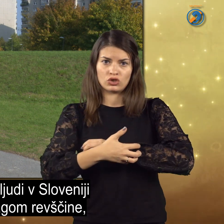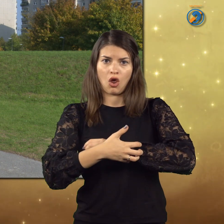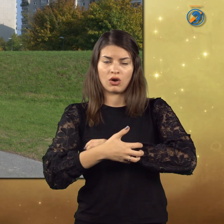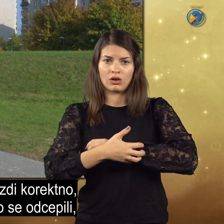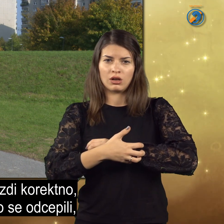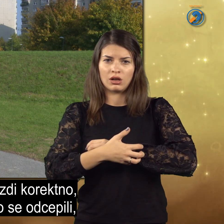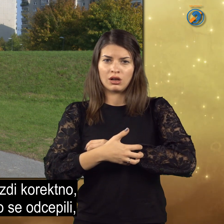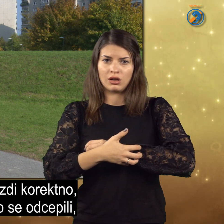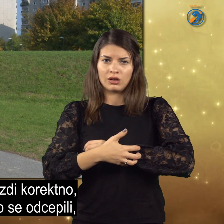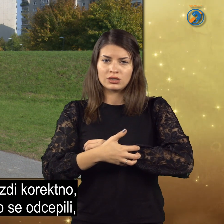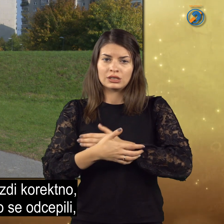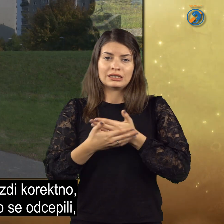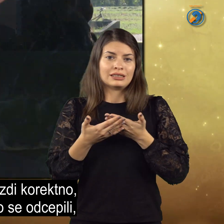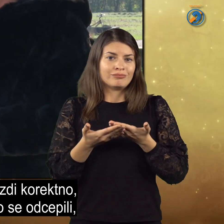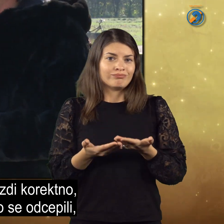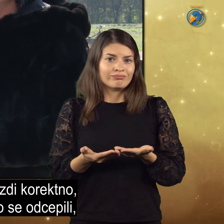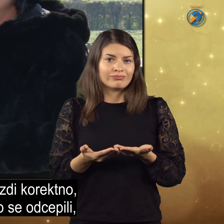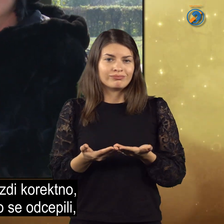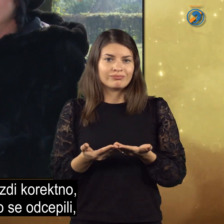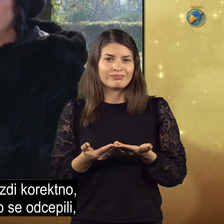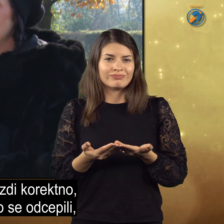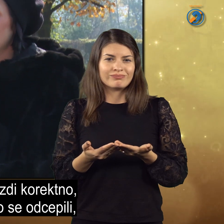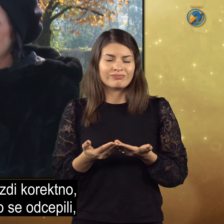revščine, kar se mi zdi pač